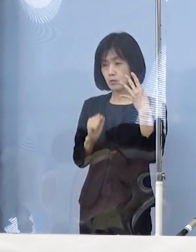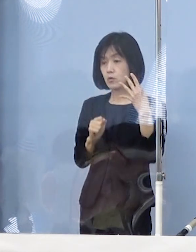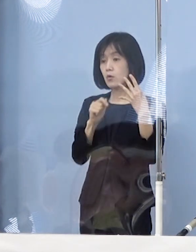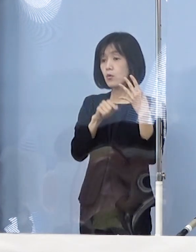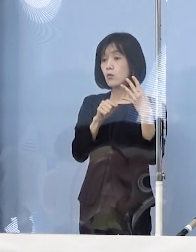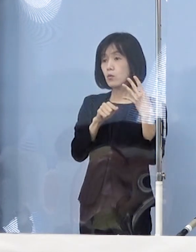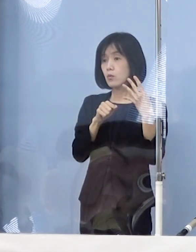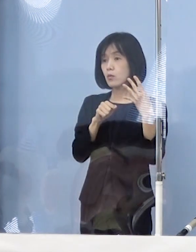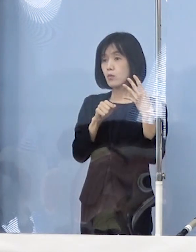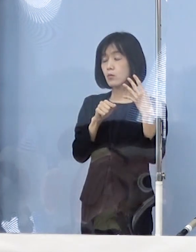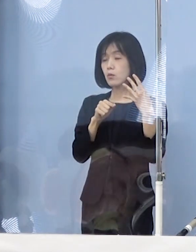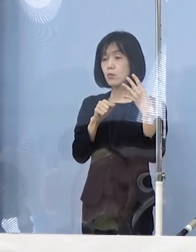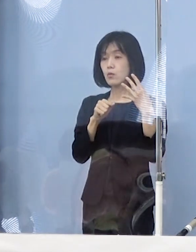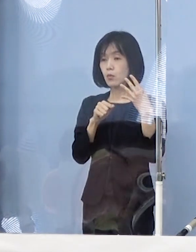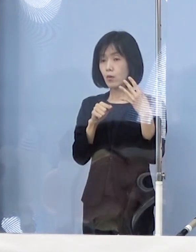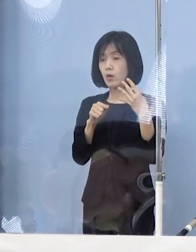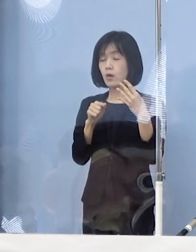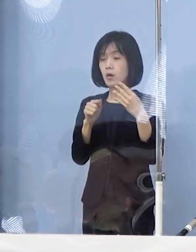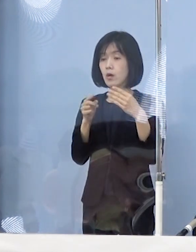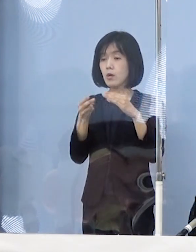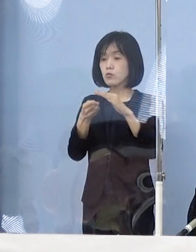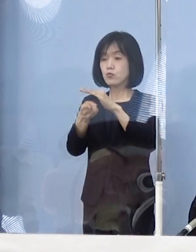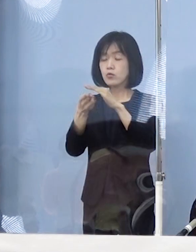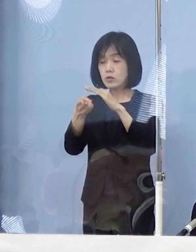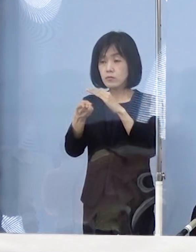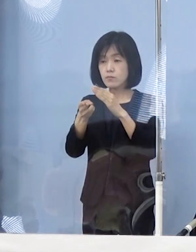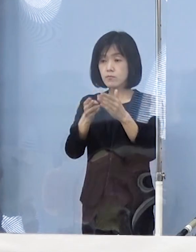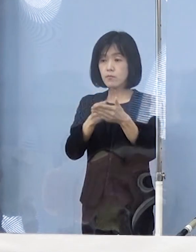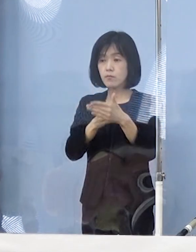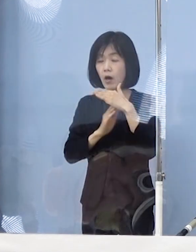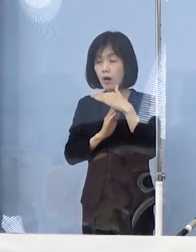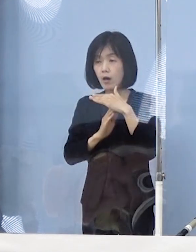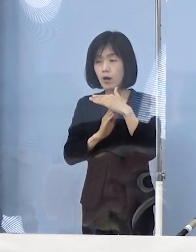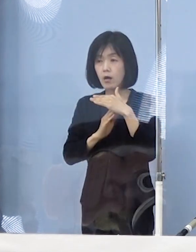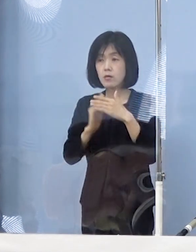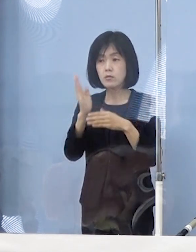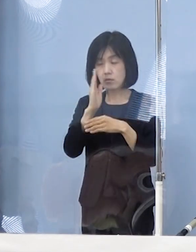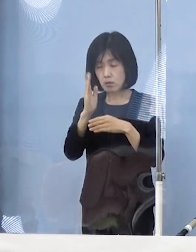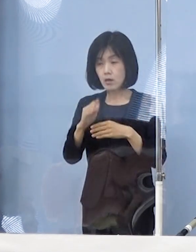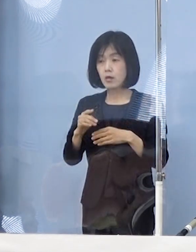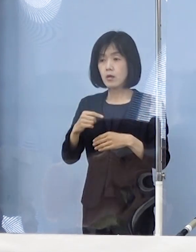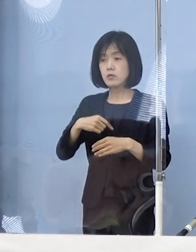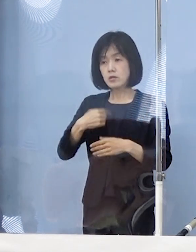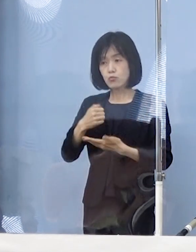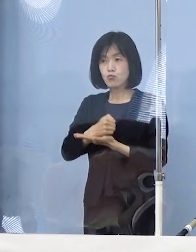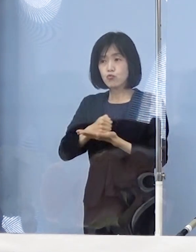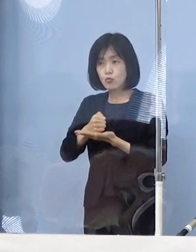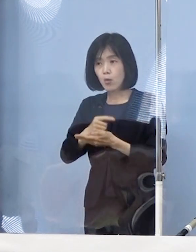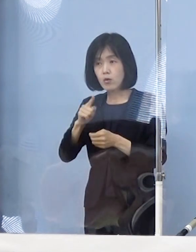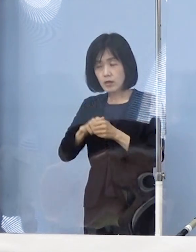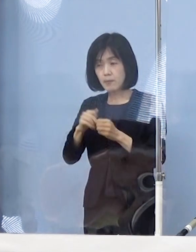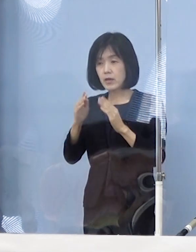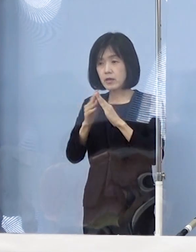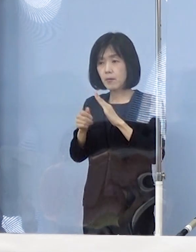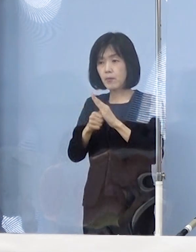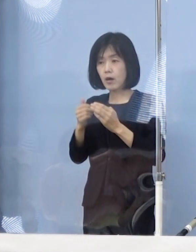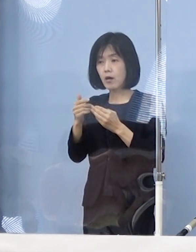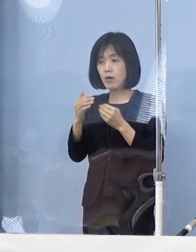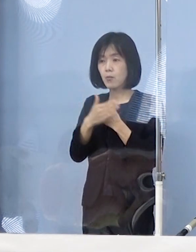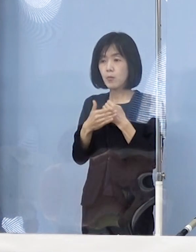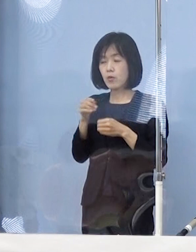は、入る場所がなくてというのではなくて、ご都合でというような。 そうです